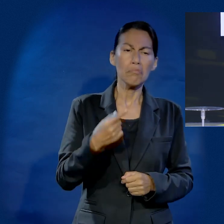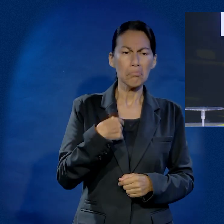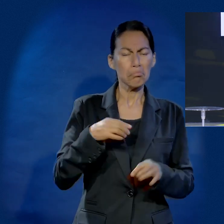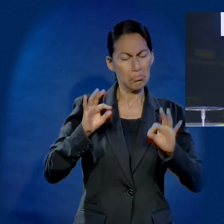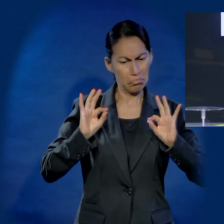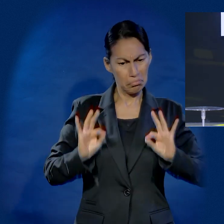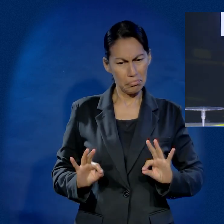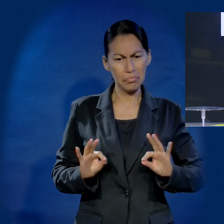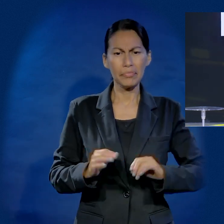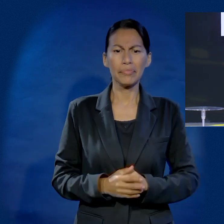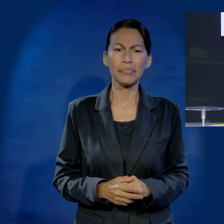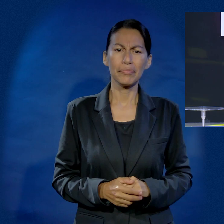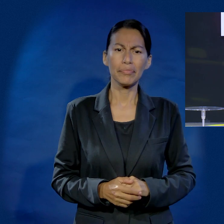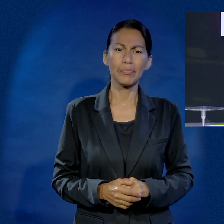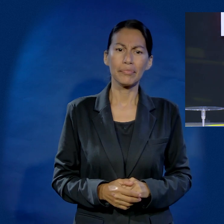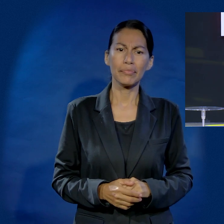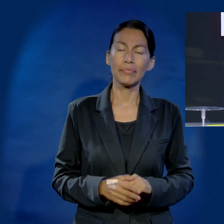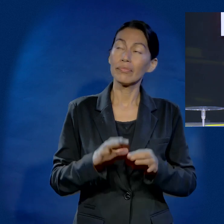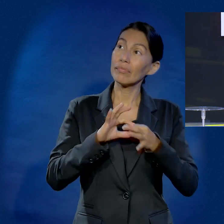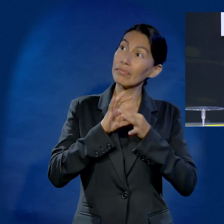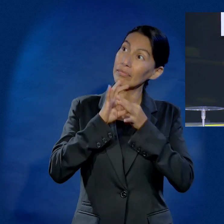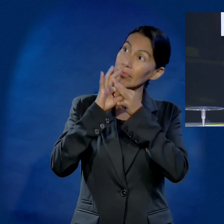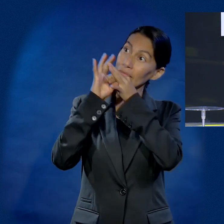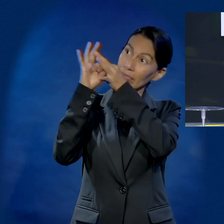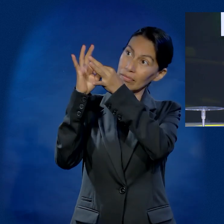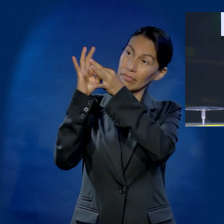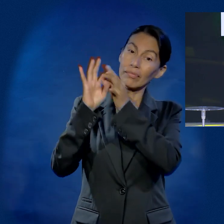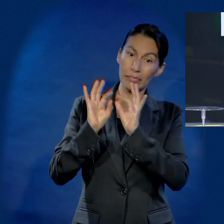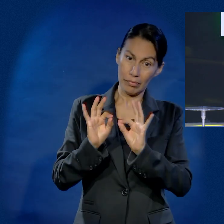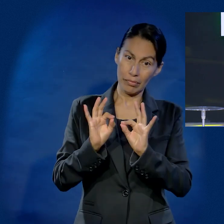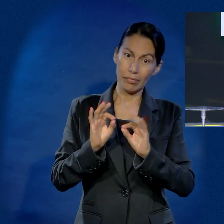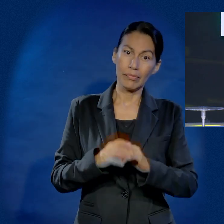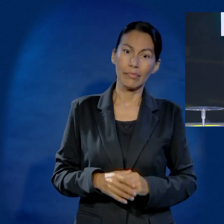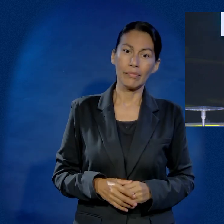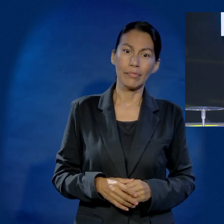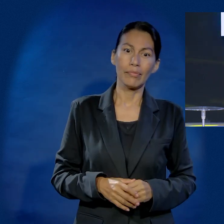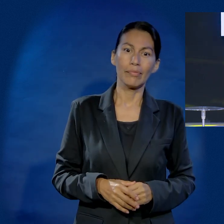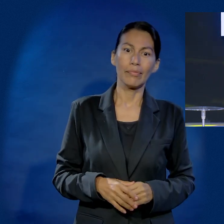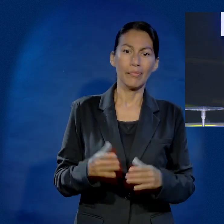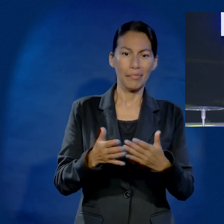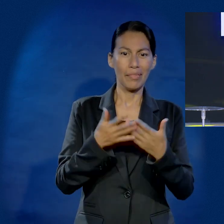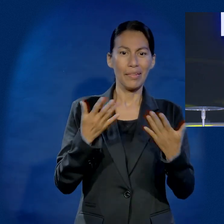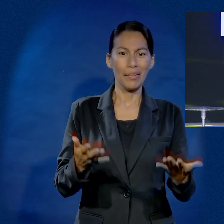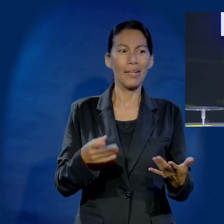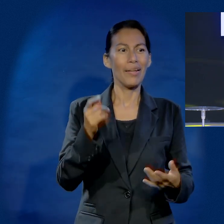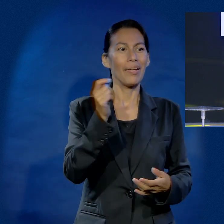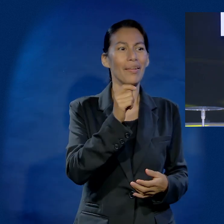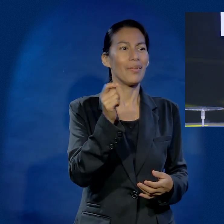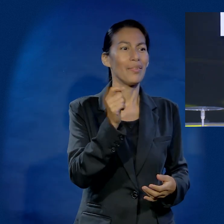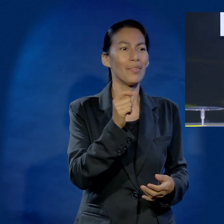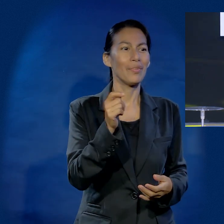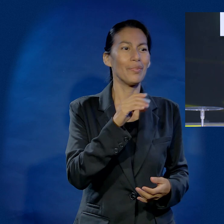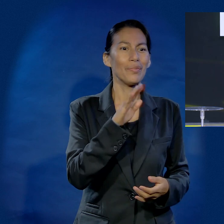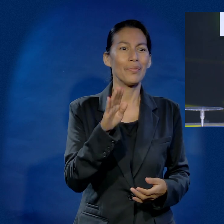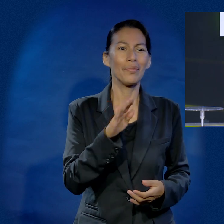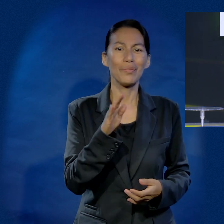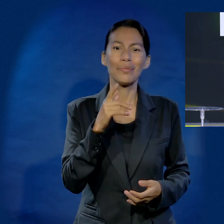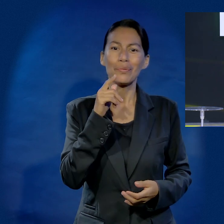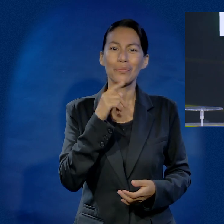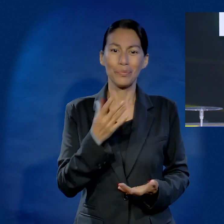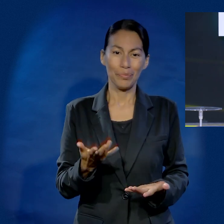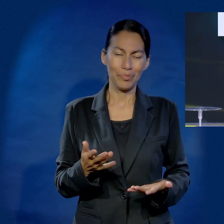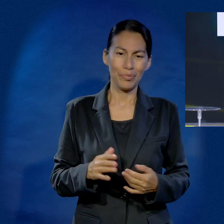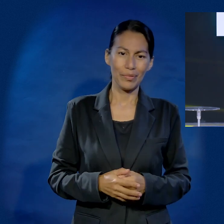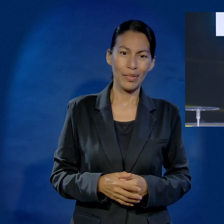contigo mismo, tú ya estás estable, ya tienes un contacto con Jesucristo, ahora ya vas a lanzarte en campaña a buscar y hay